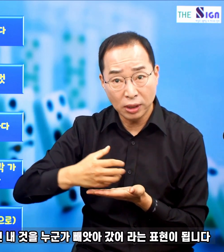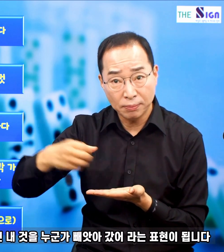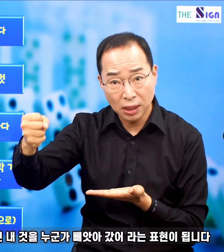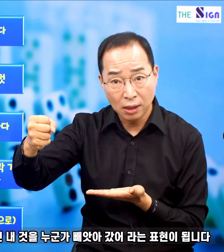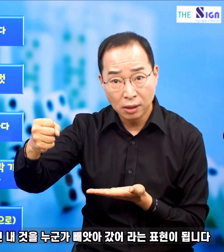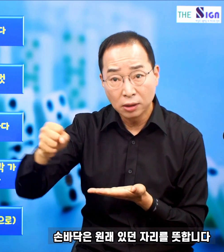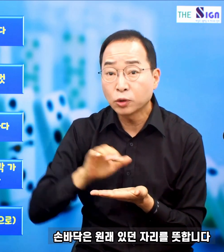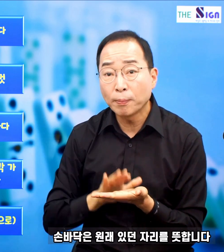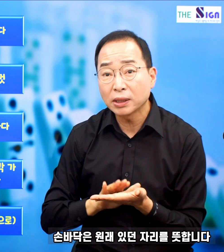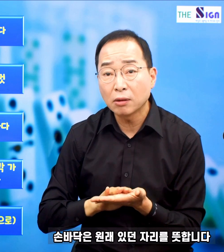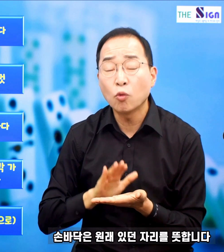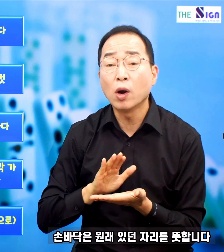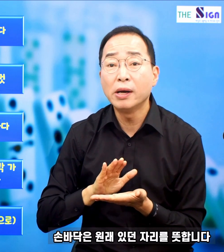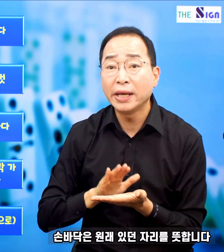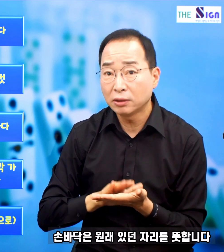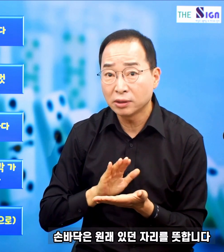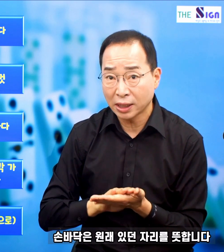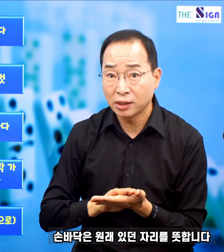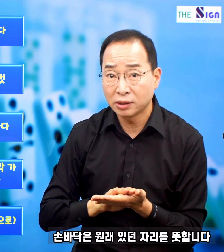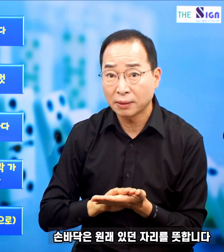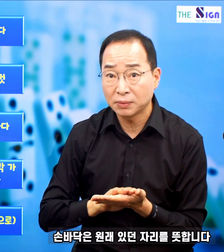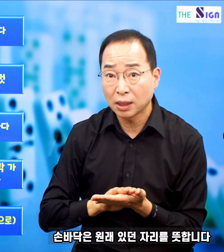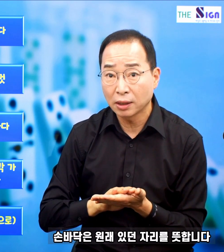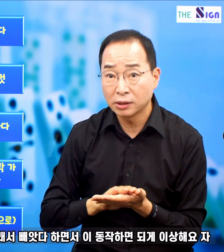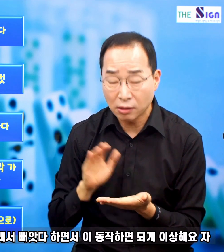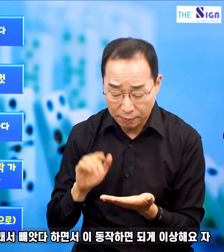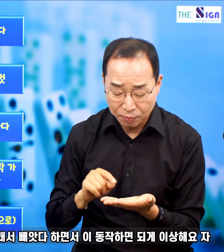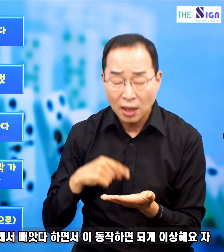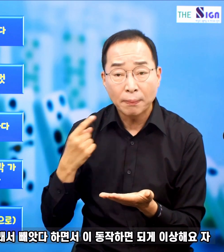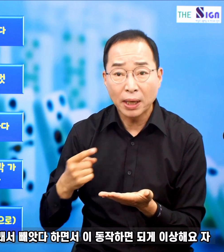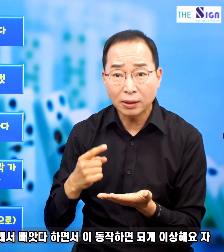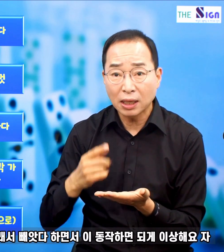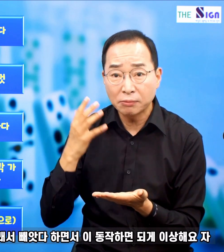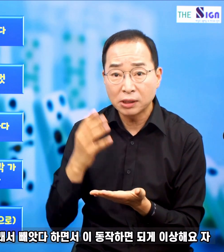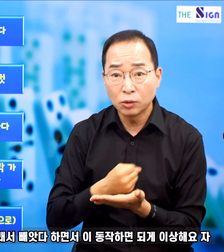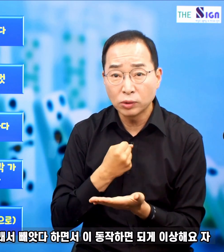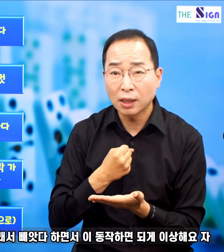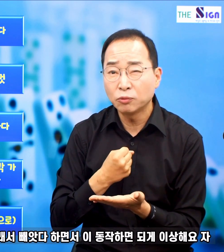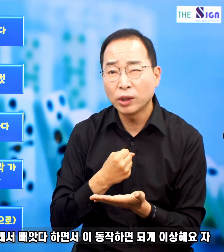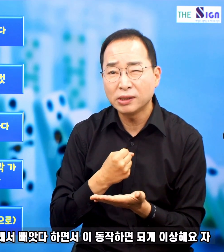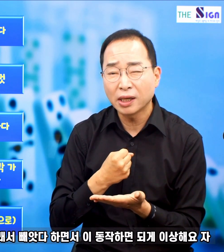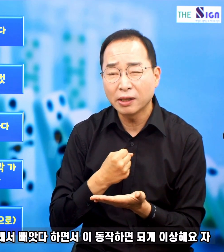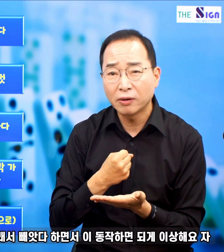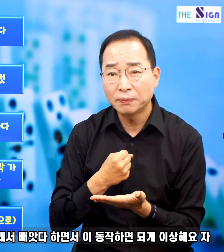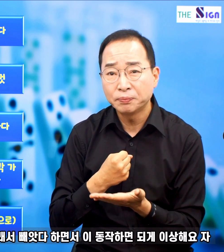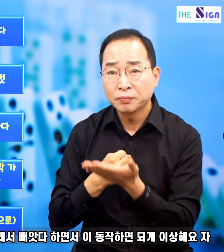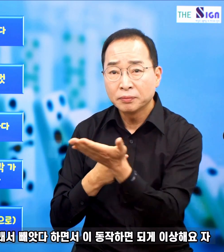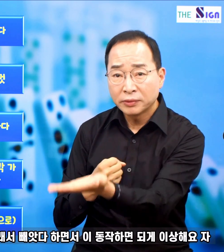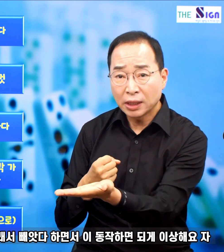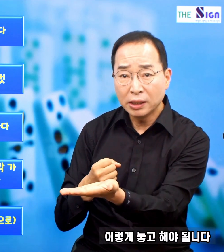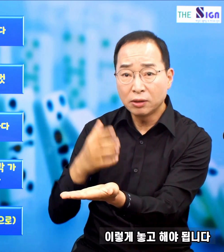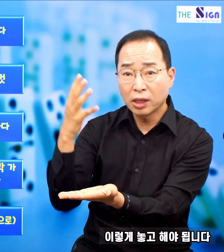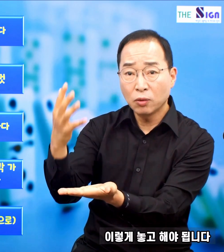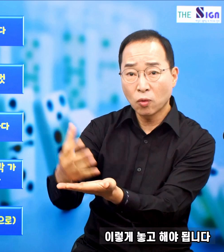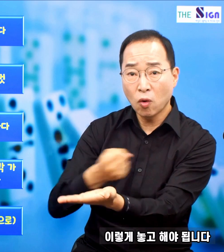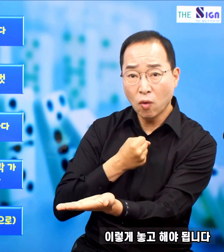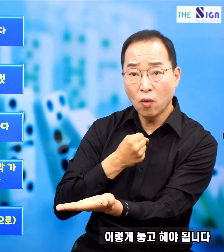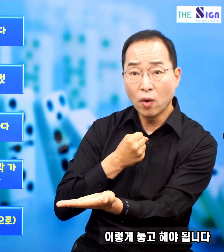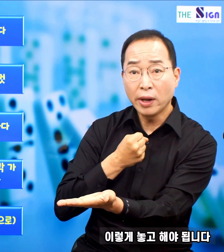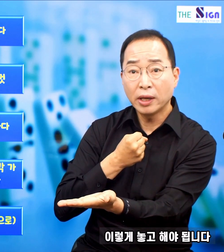됩니다. 손바닥은 원래 있던 자리를 뜻합니다. 그래서 빼앗다 하면서 이 동작하면 되게 이상해요. 자, 이렇게 놓고 해야